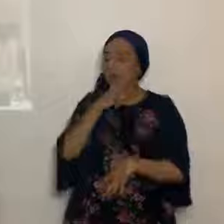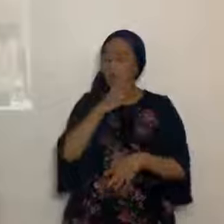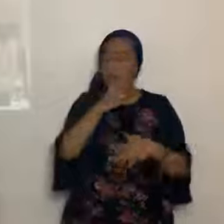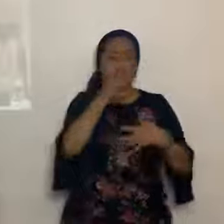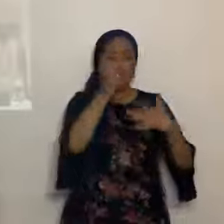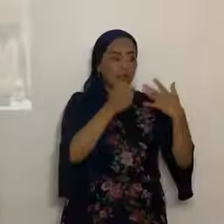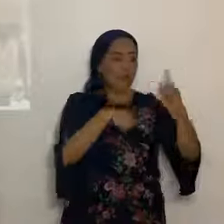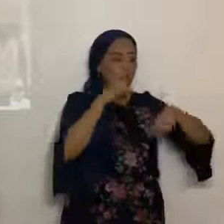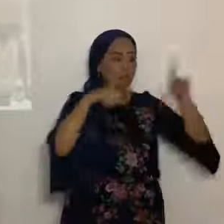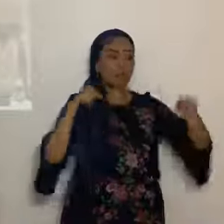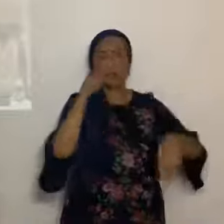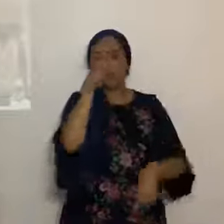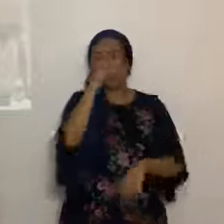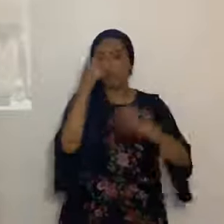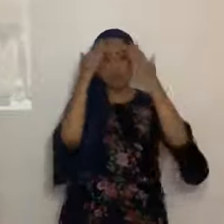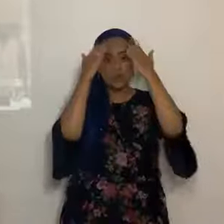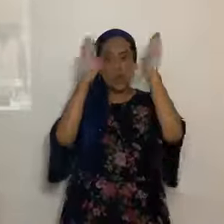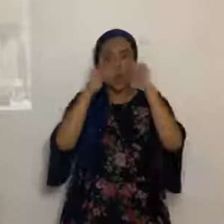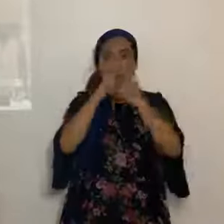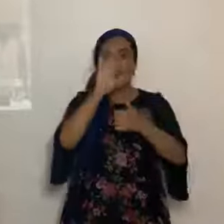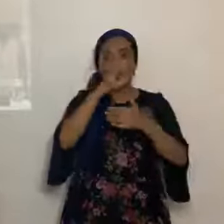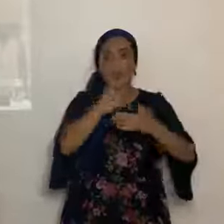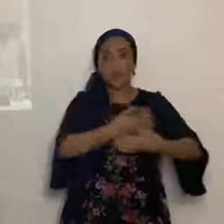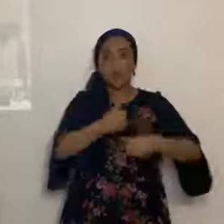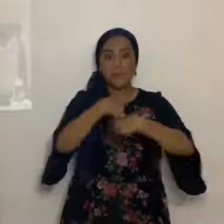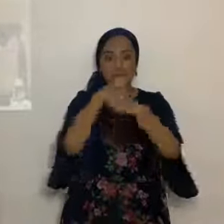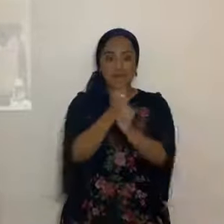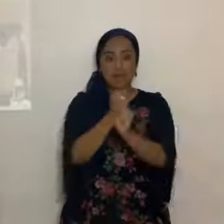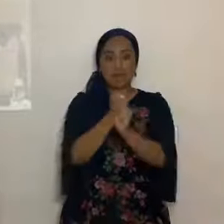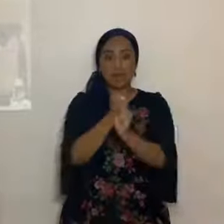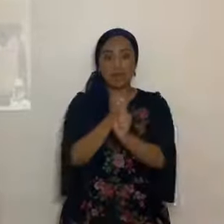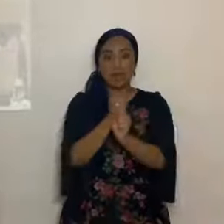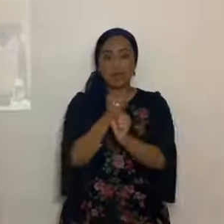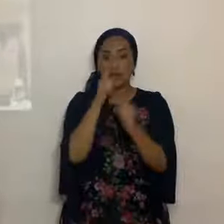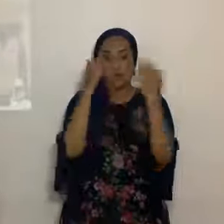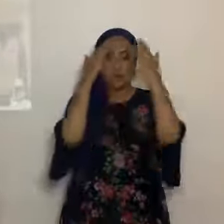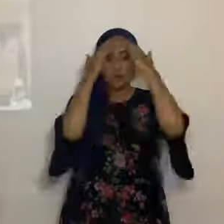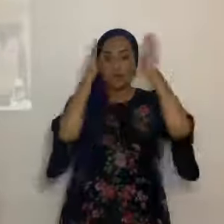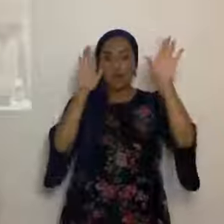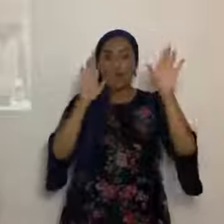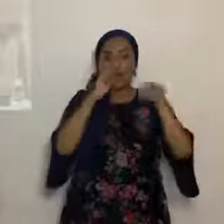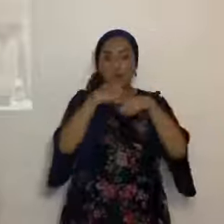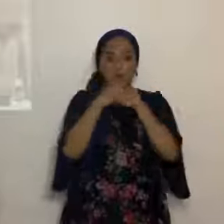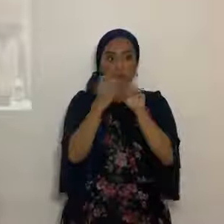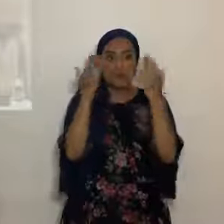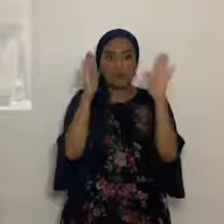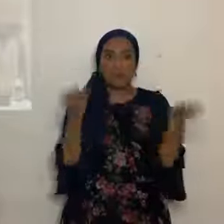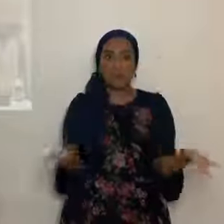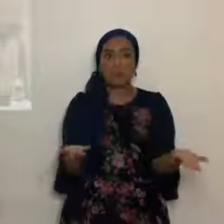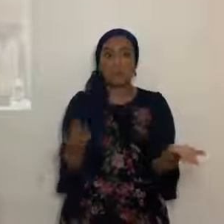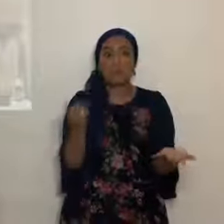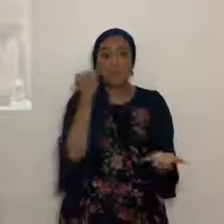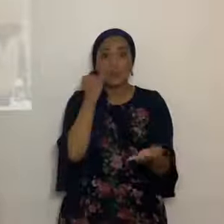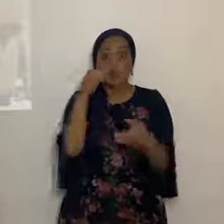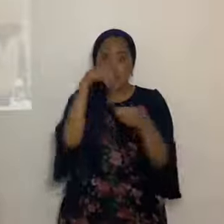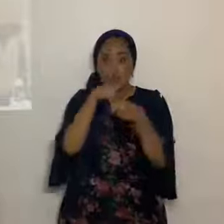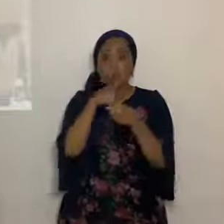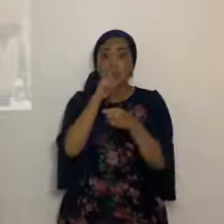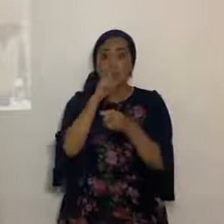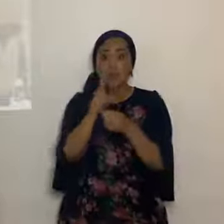Bueno, tú no sabes cómo fuiste concebido. ¿Sí? Tú no sabes cómo fuiste concebido. Si fue en un